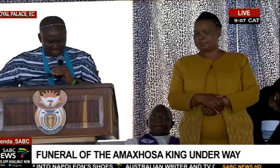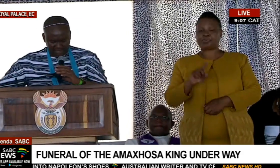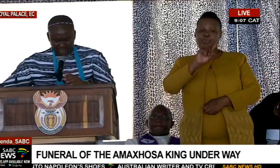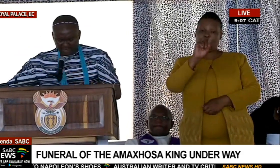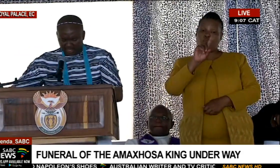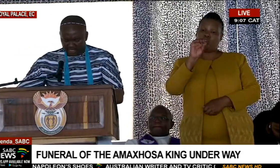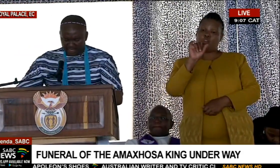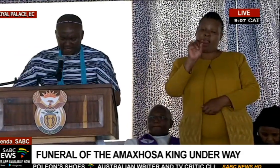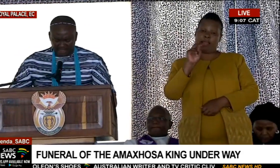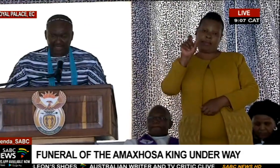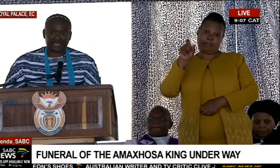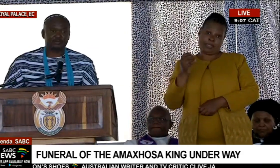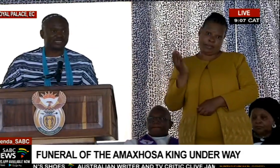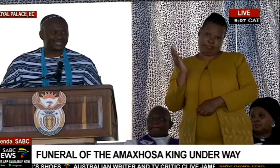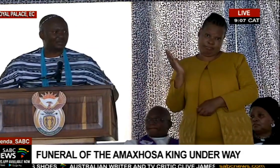Ngakula